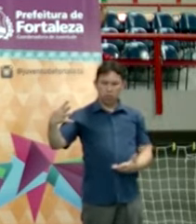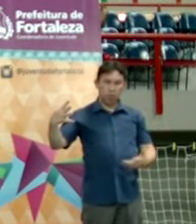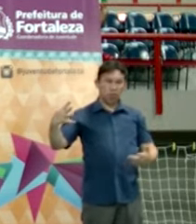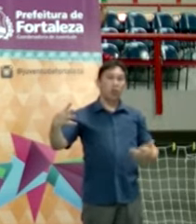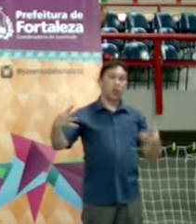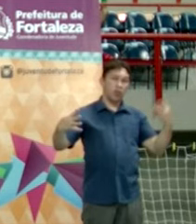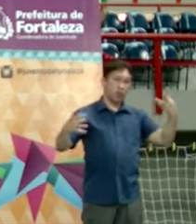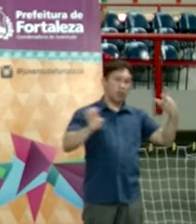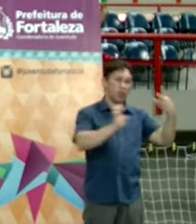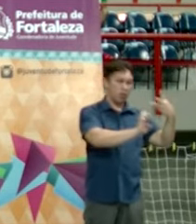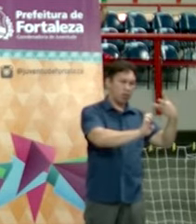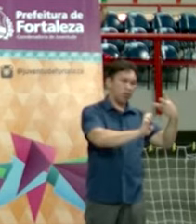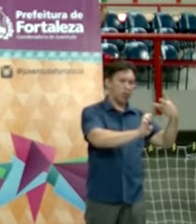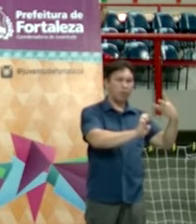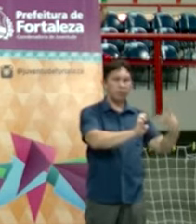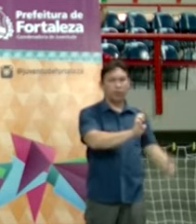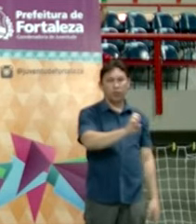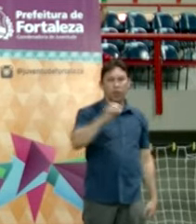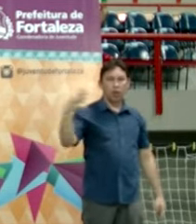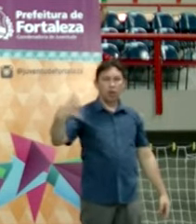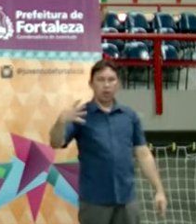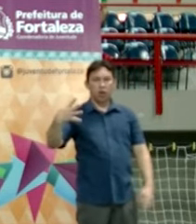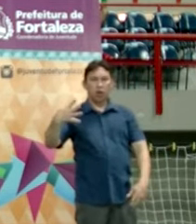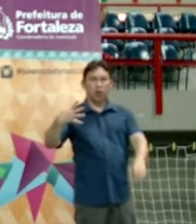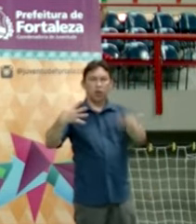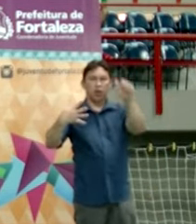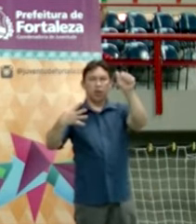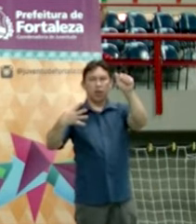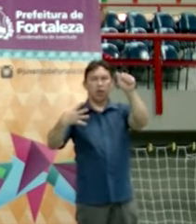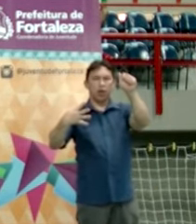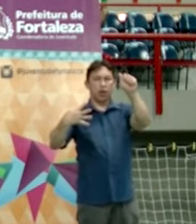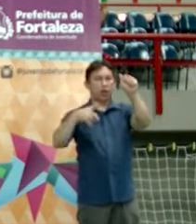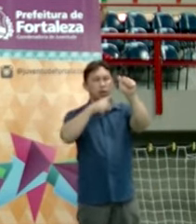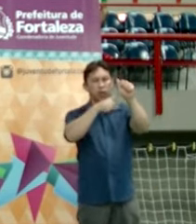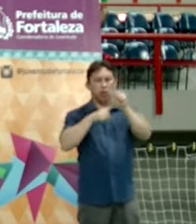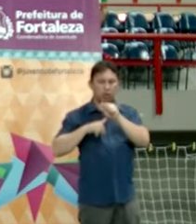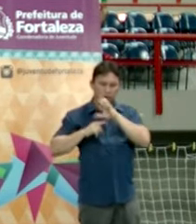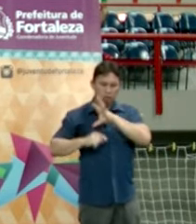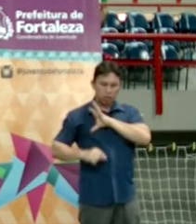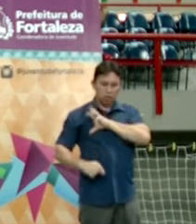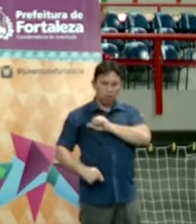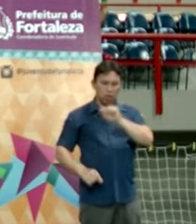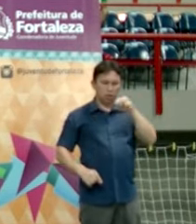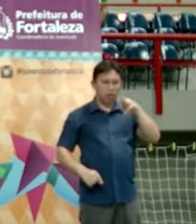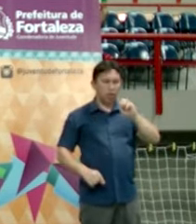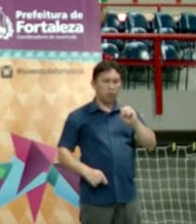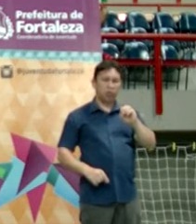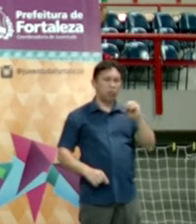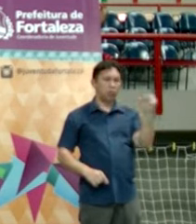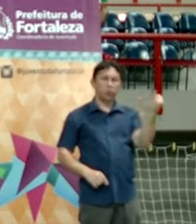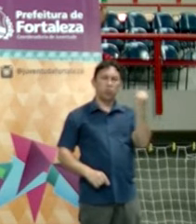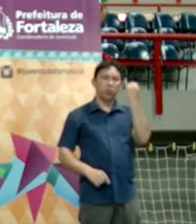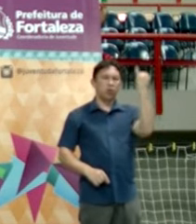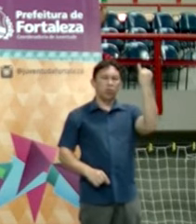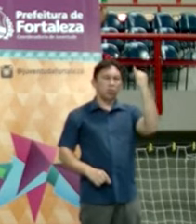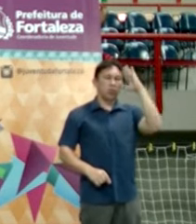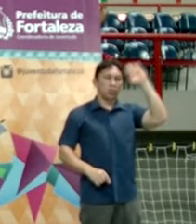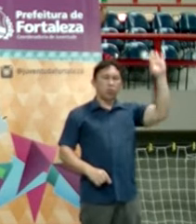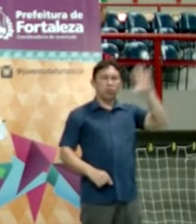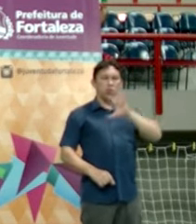terceira é letra E, a quarta é letra A, de amor, que não existe nada mais